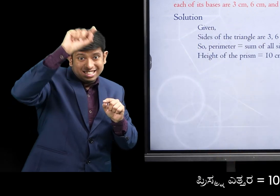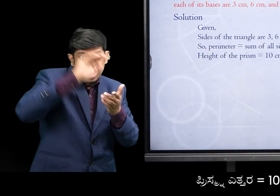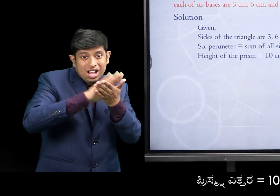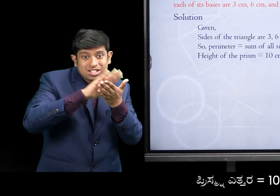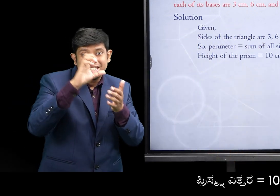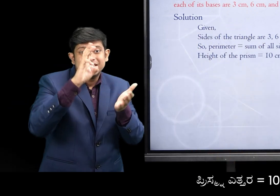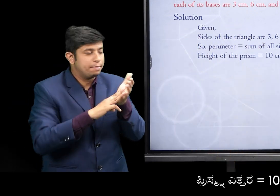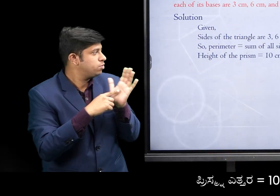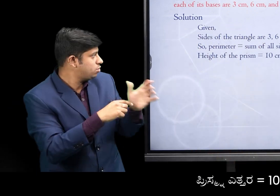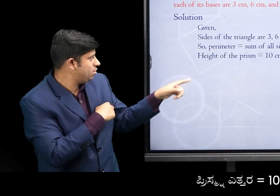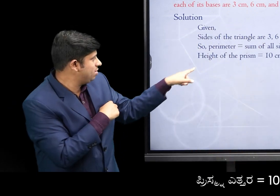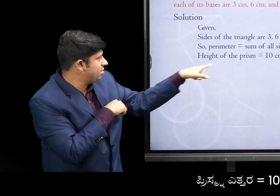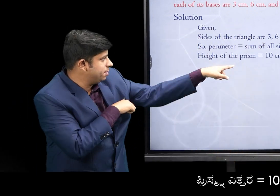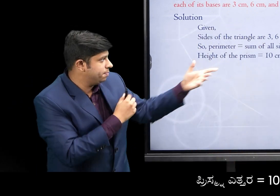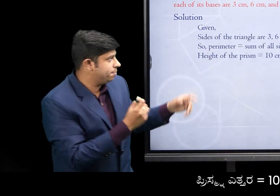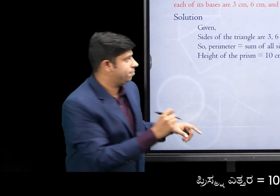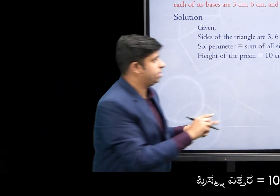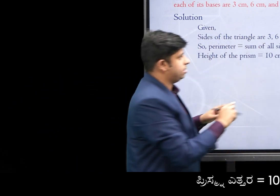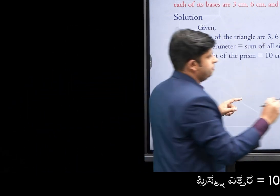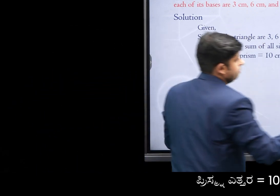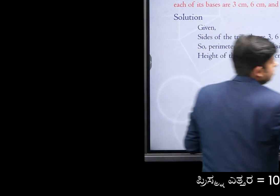ಪ್ರಿಸಂನ ಎತ್ತರ ಇಸ್ ಈಕ್ವಲ್ ಟು 10 ಸೆಂಟಿಮೀಟರ್.